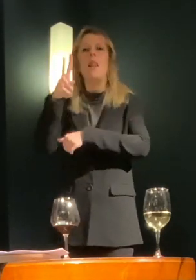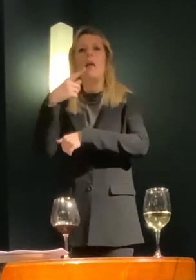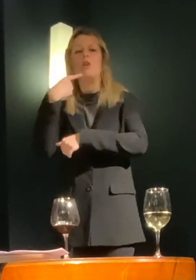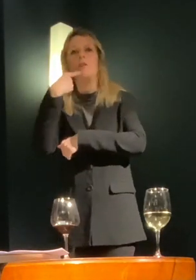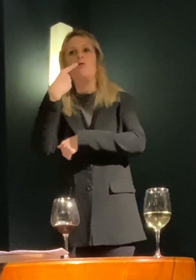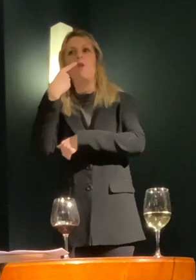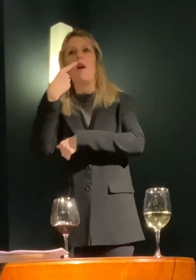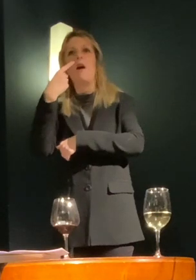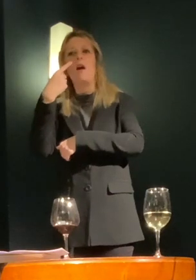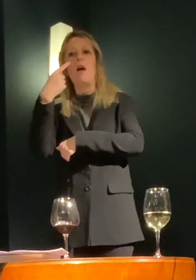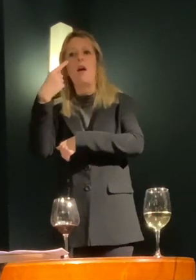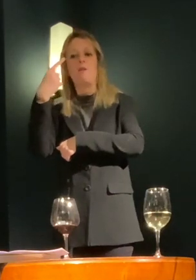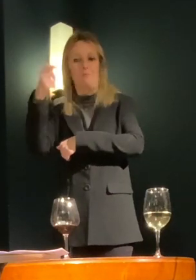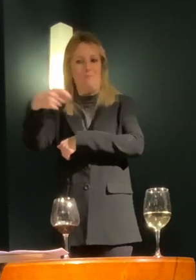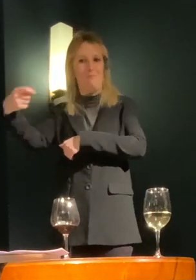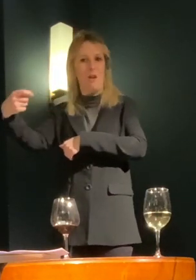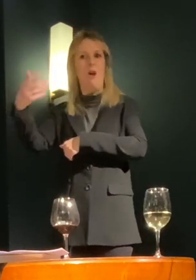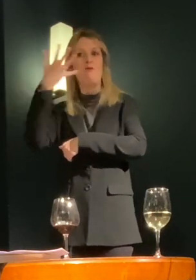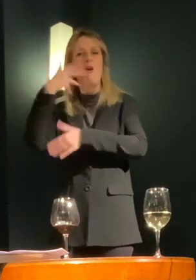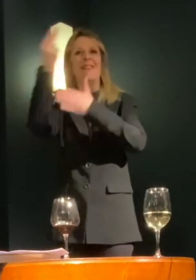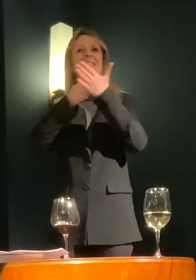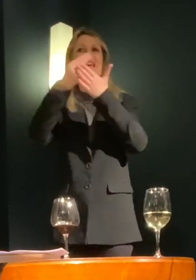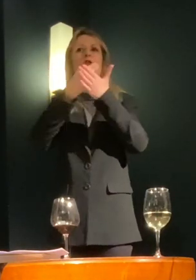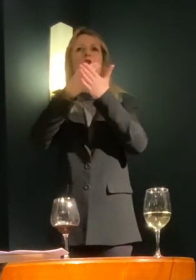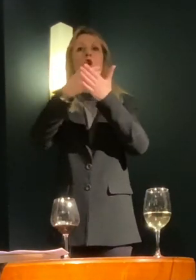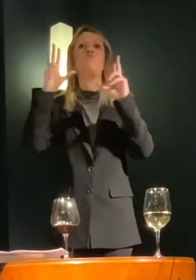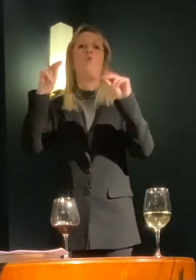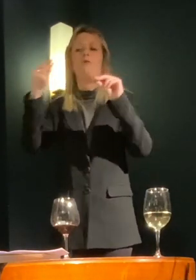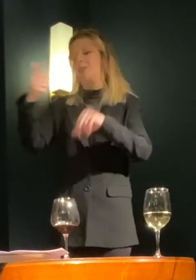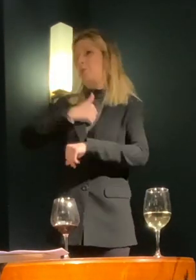cominciare a disegnarselo da solo. Cominciare a disegnarsi